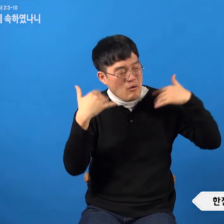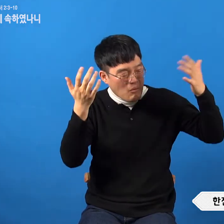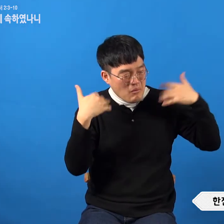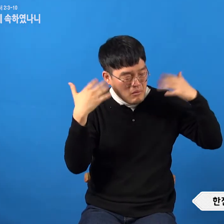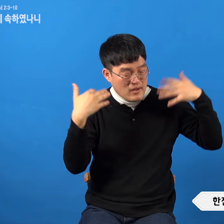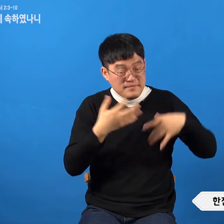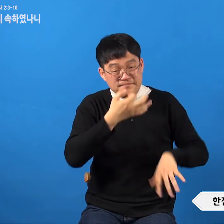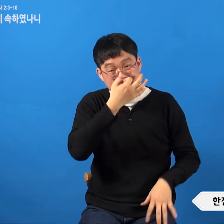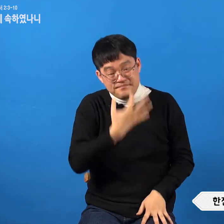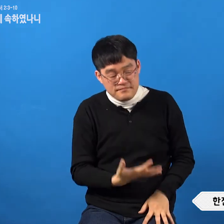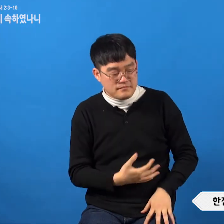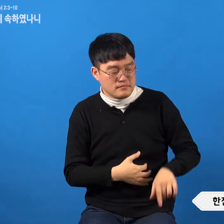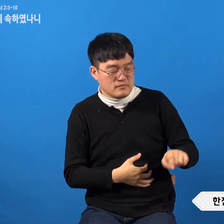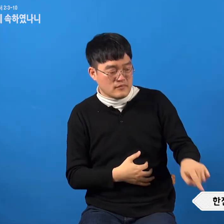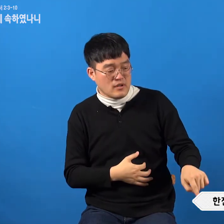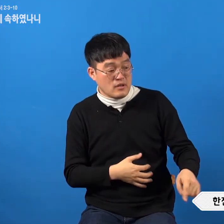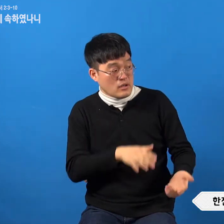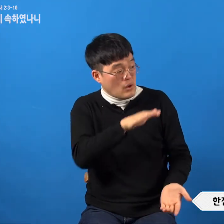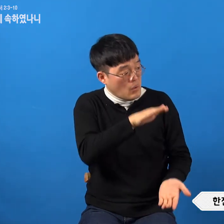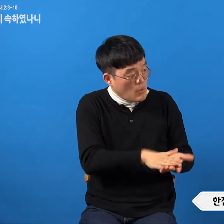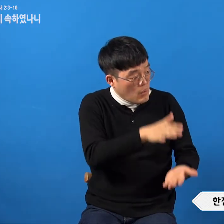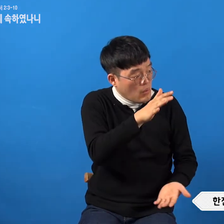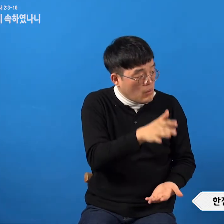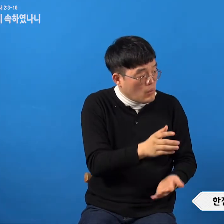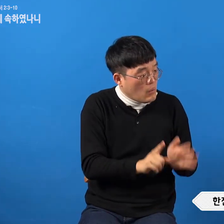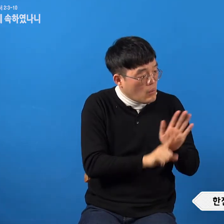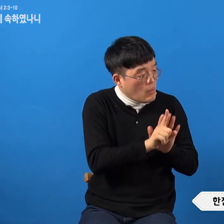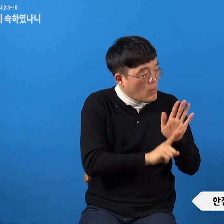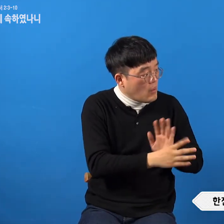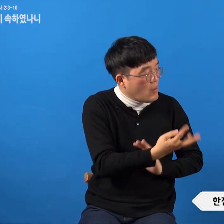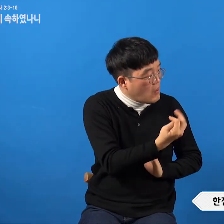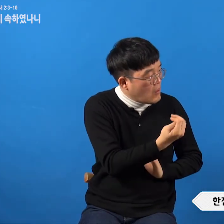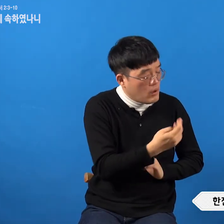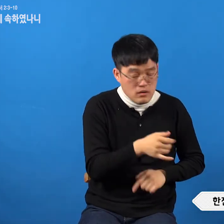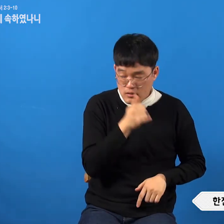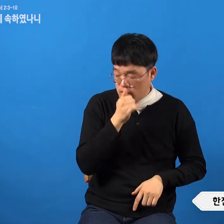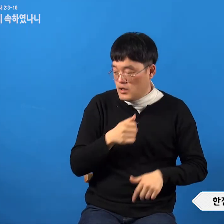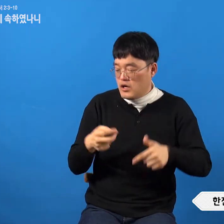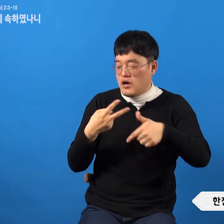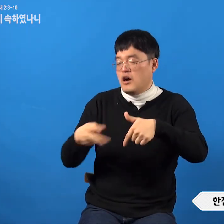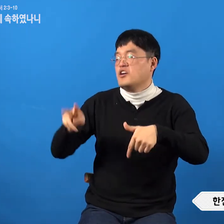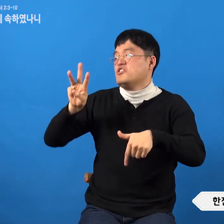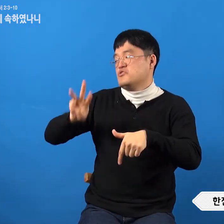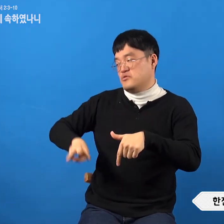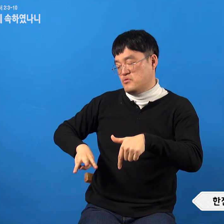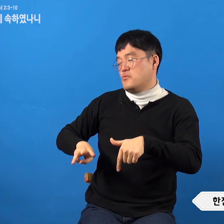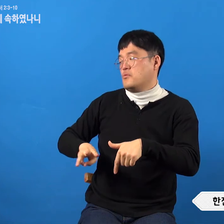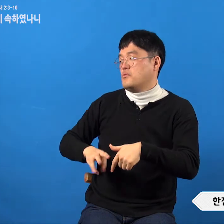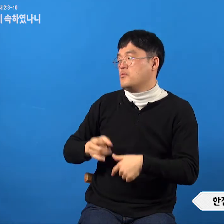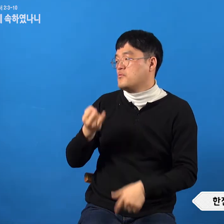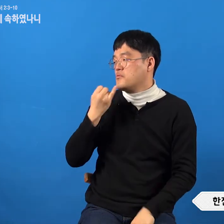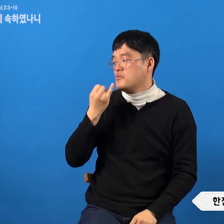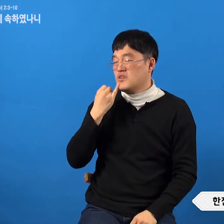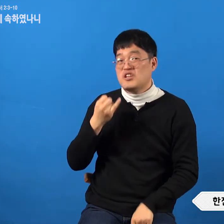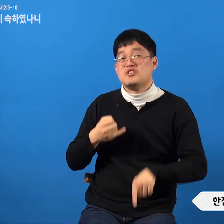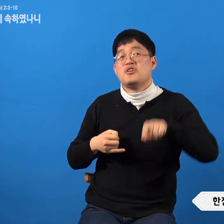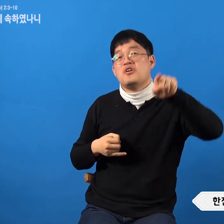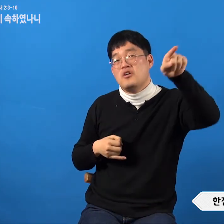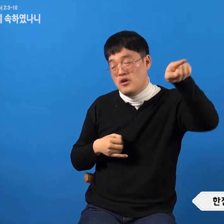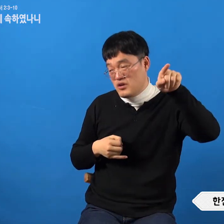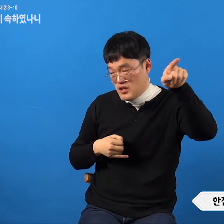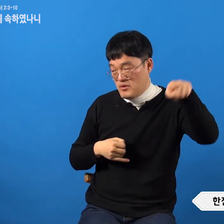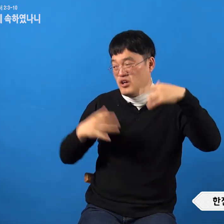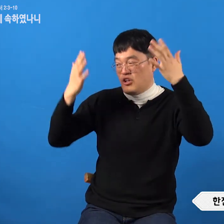않합니다. 여기 온도가 몇 도나 되는지 물어봤더니 인천항은 아주 양호하다고 합니다. 저